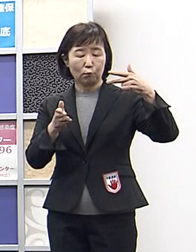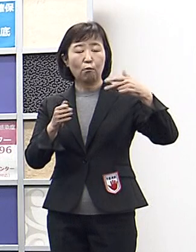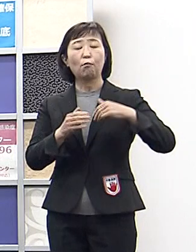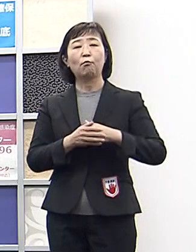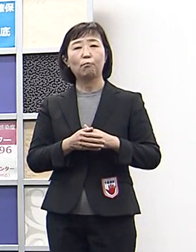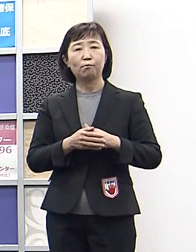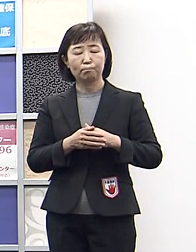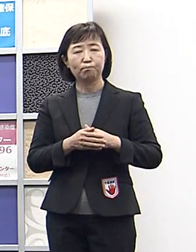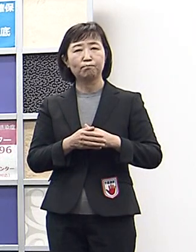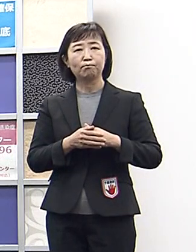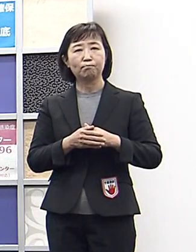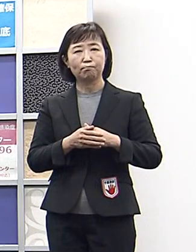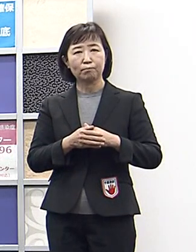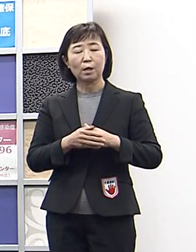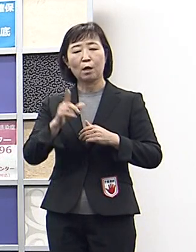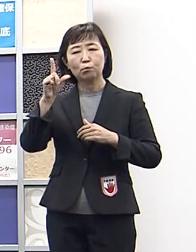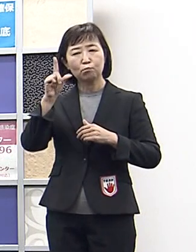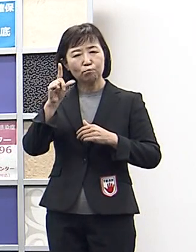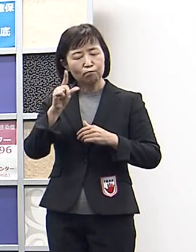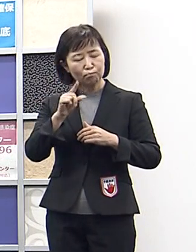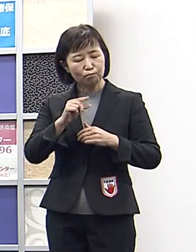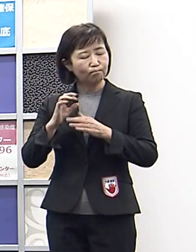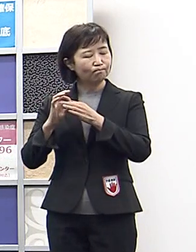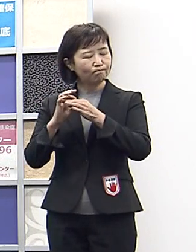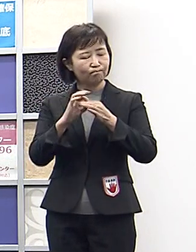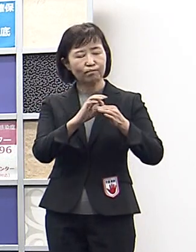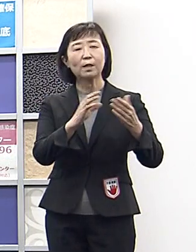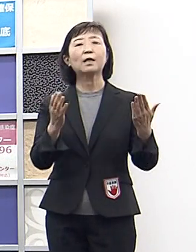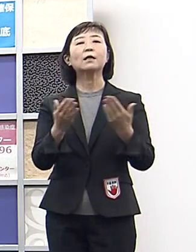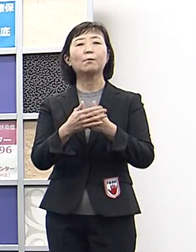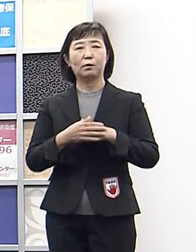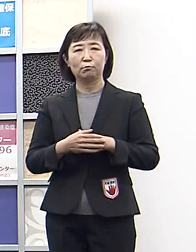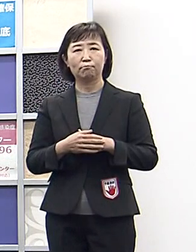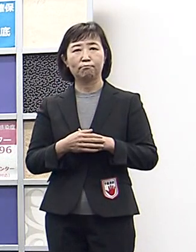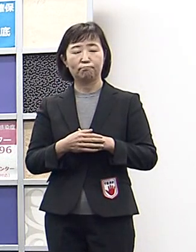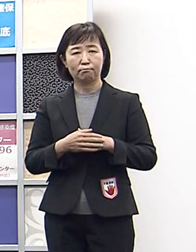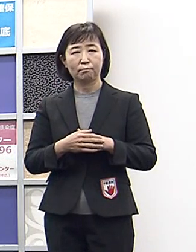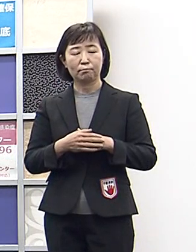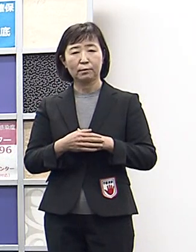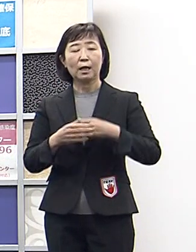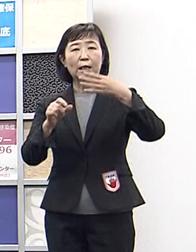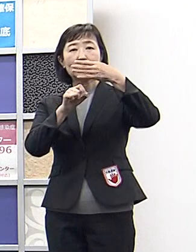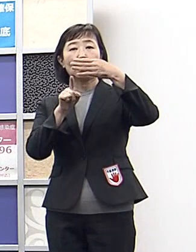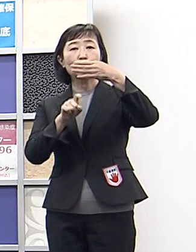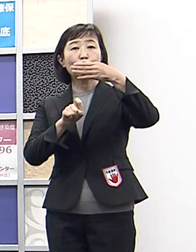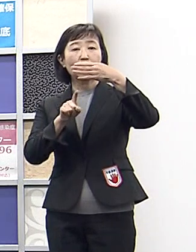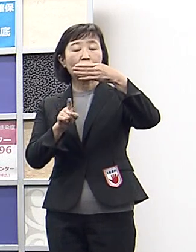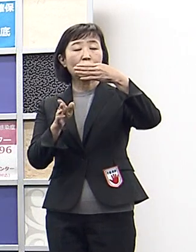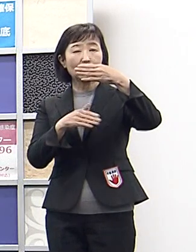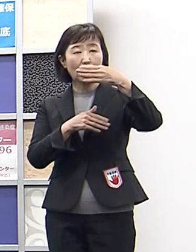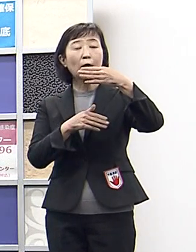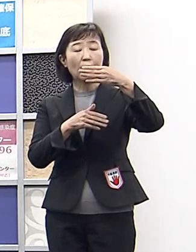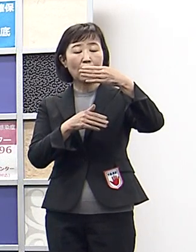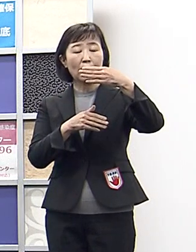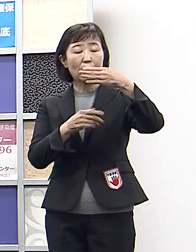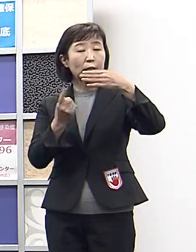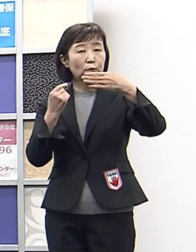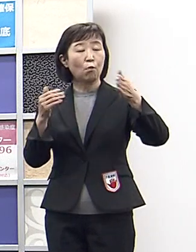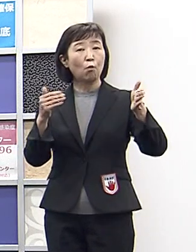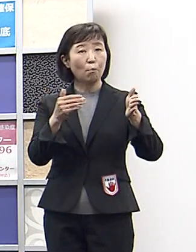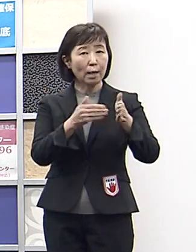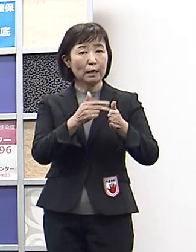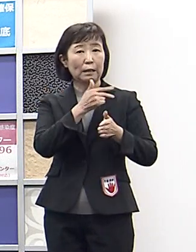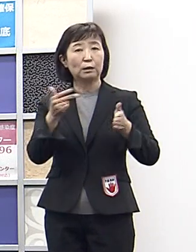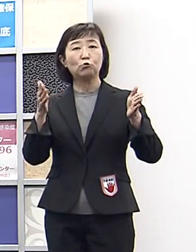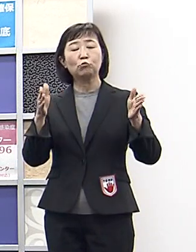引き続き低い水準にとどまっております今月11日から昨日までの1週間の新規